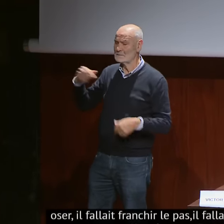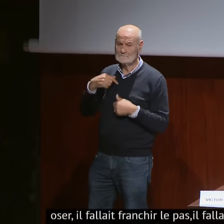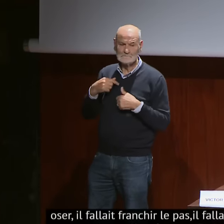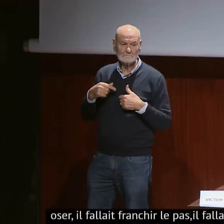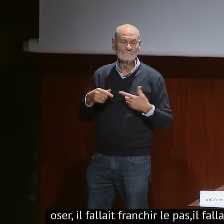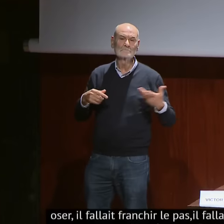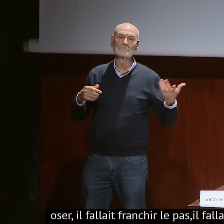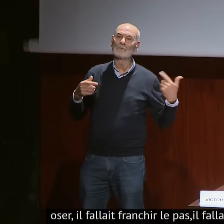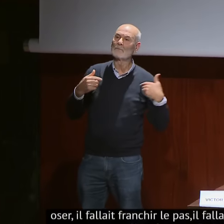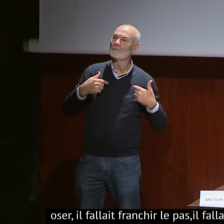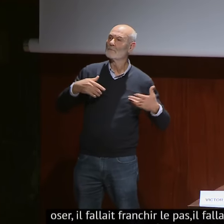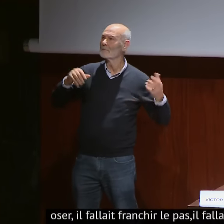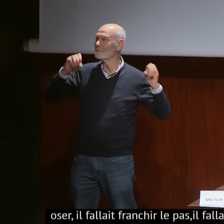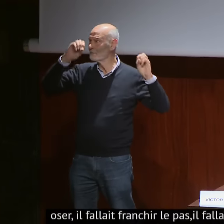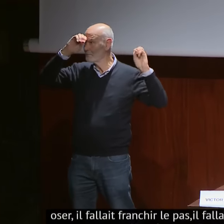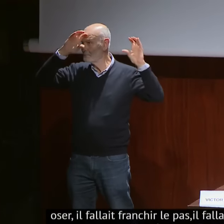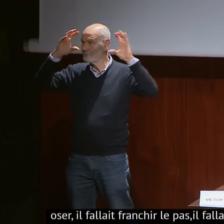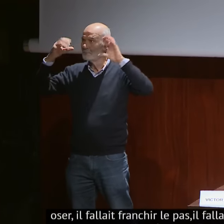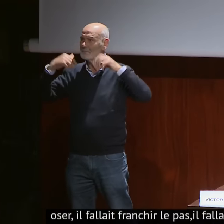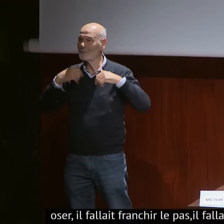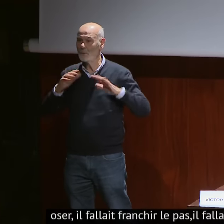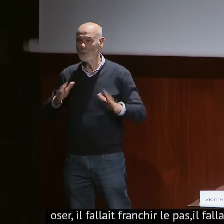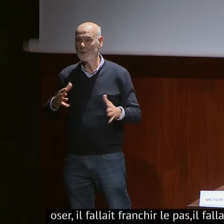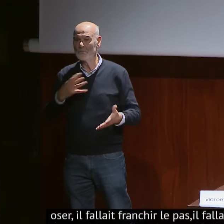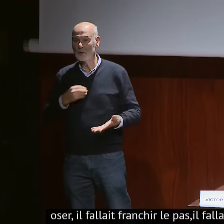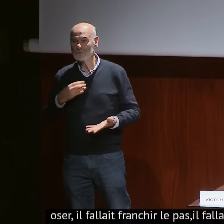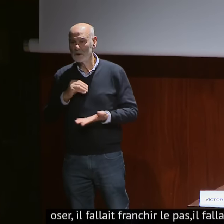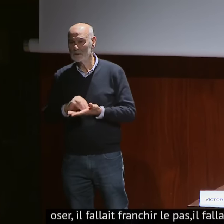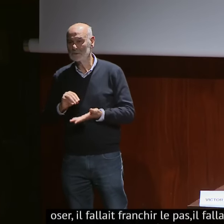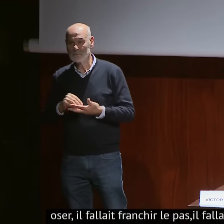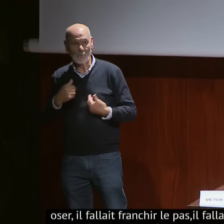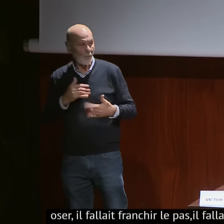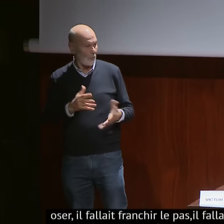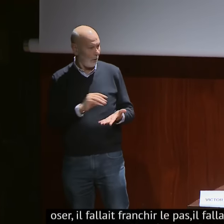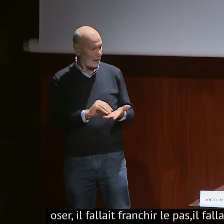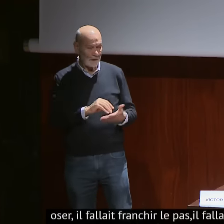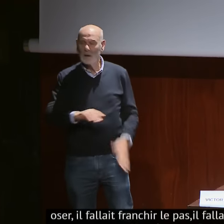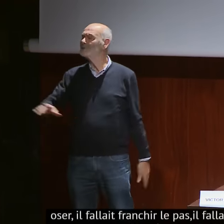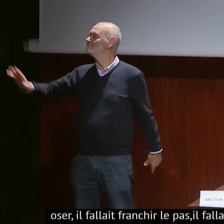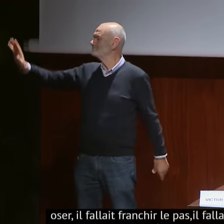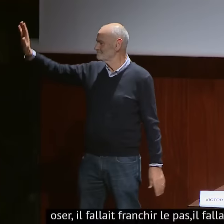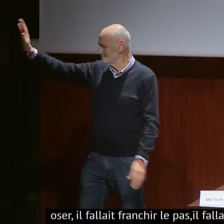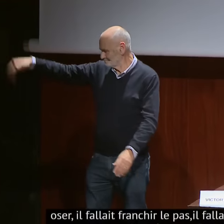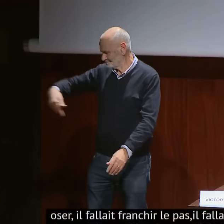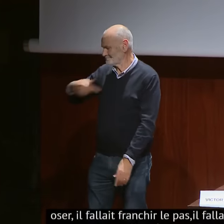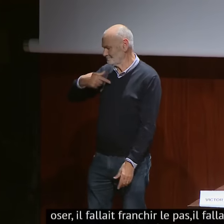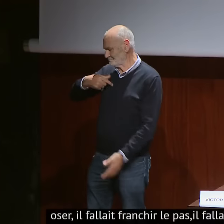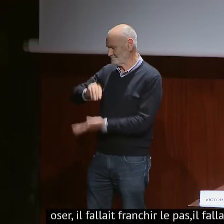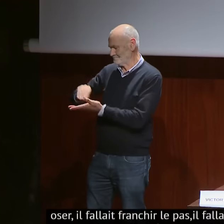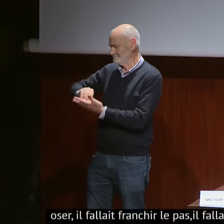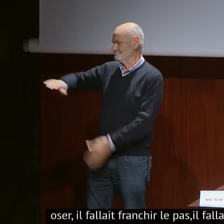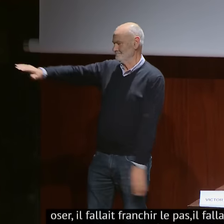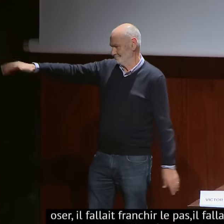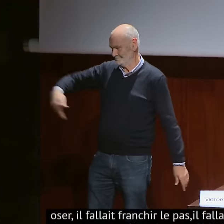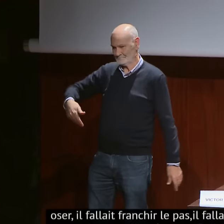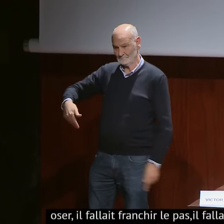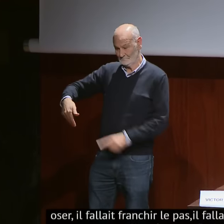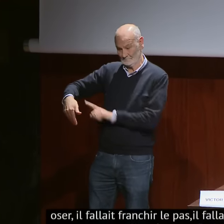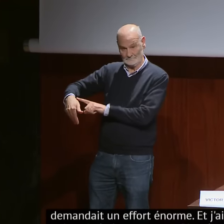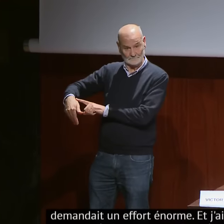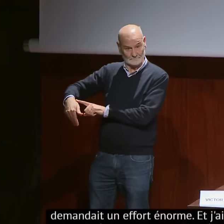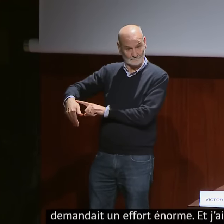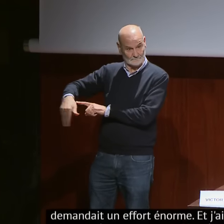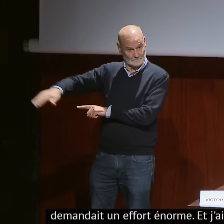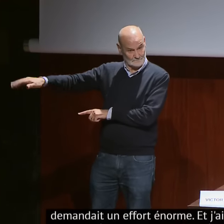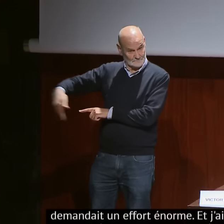extrêmement important. Tu pourrais raconter le réveil sourd de ton point de vue, dire tout ce que tu as vécu. Je dis, mais moi, avec mon niveau de